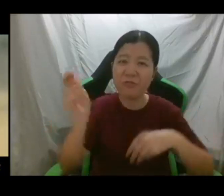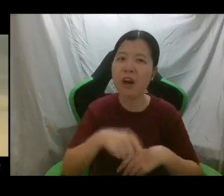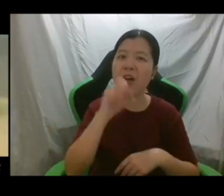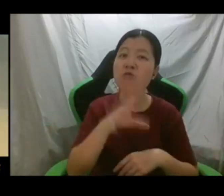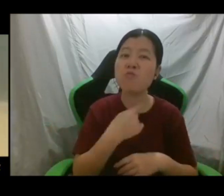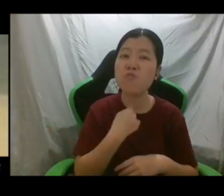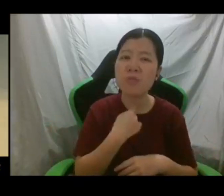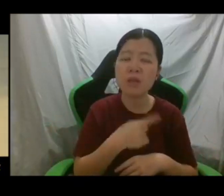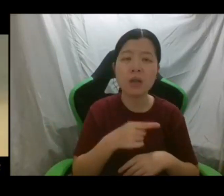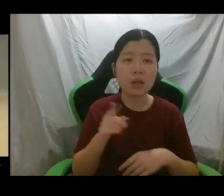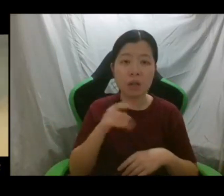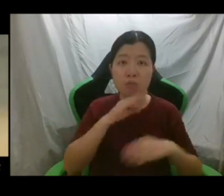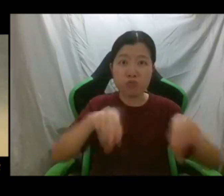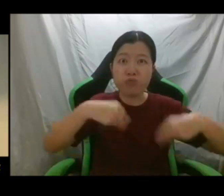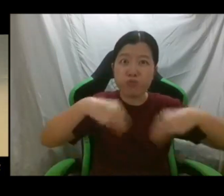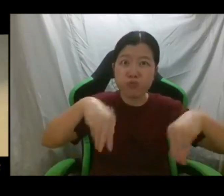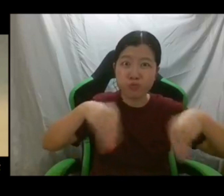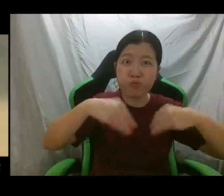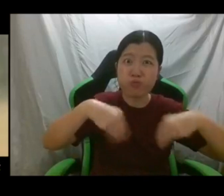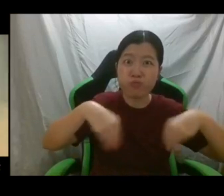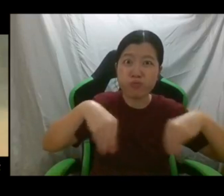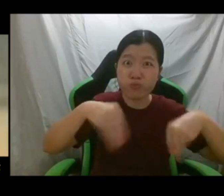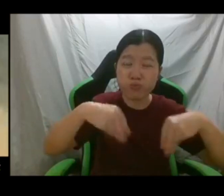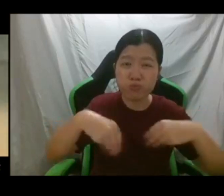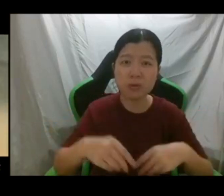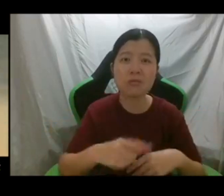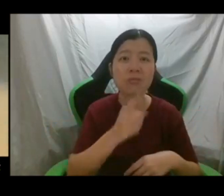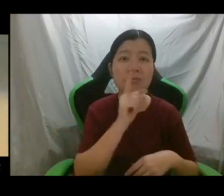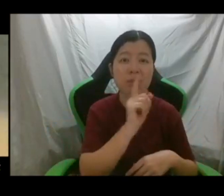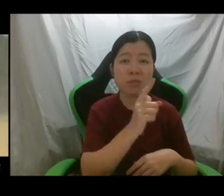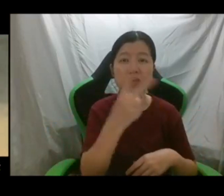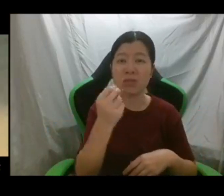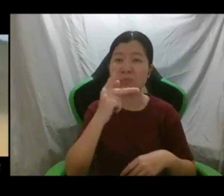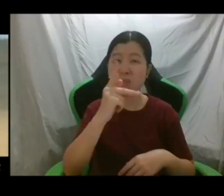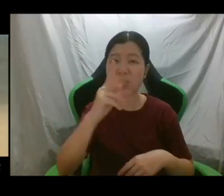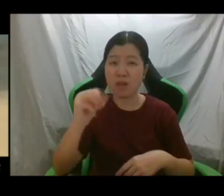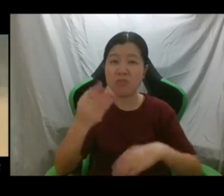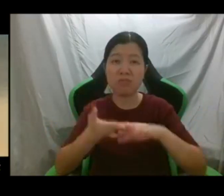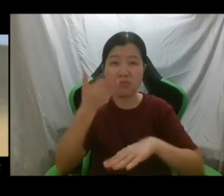獵豹全速奔跑嘅時候，可以超過120公里。